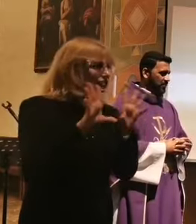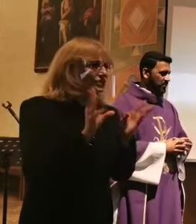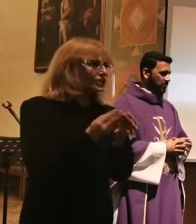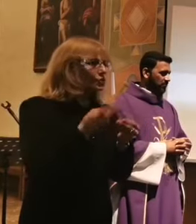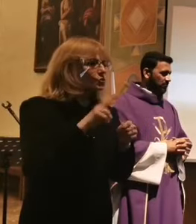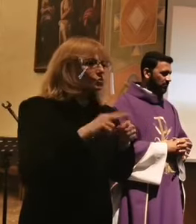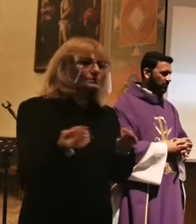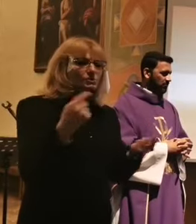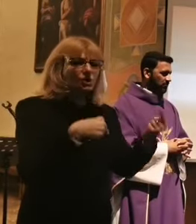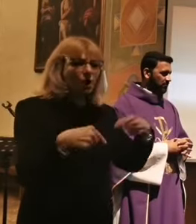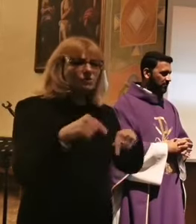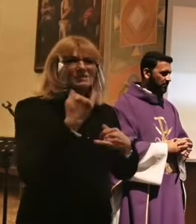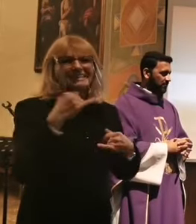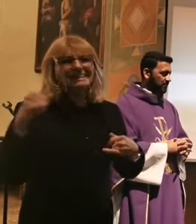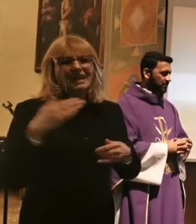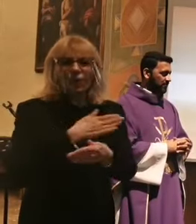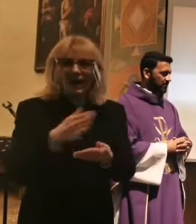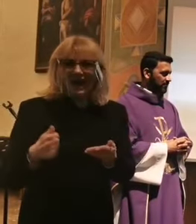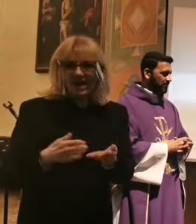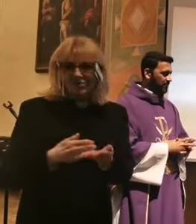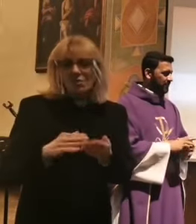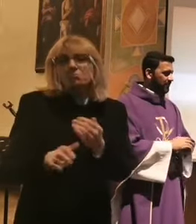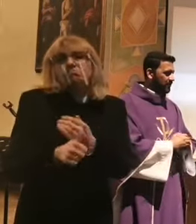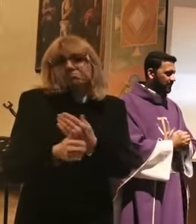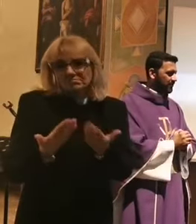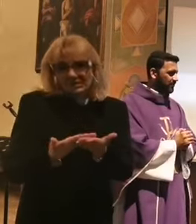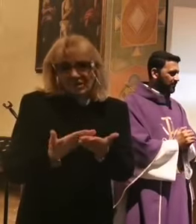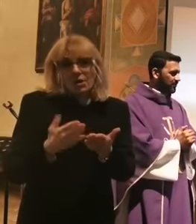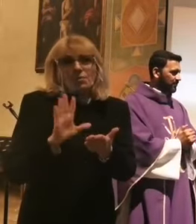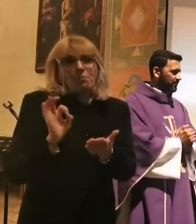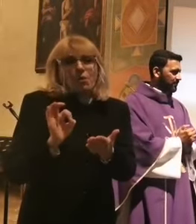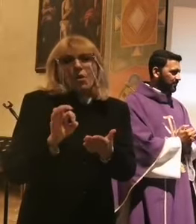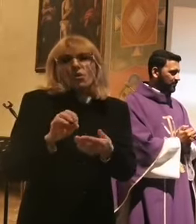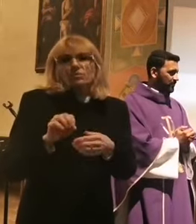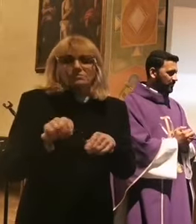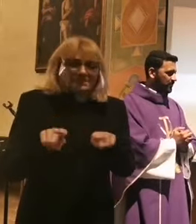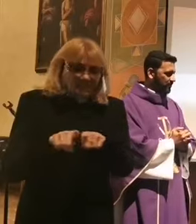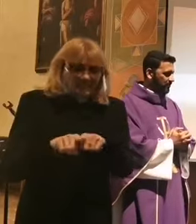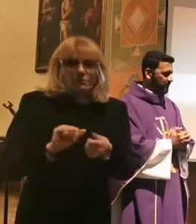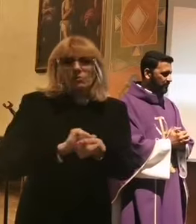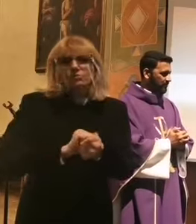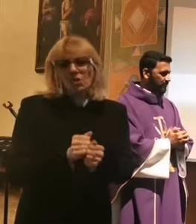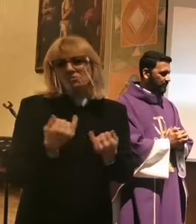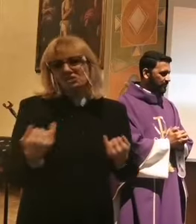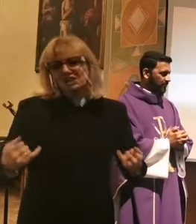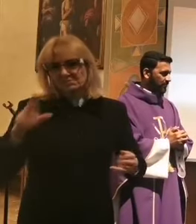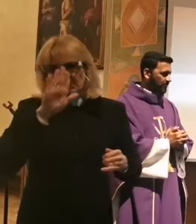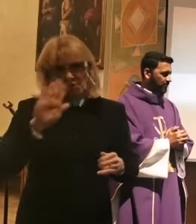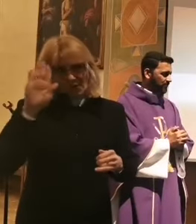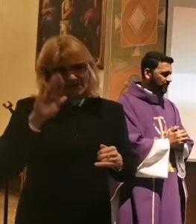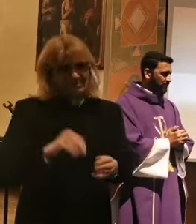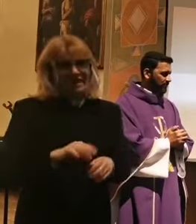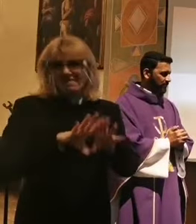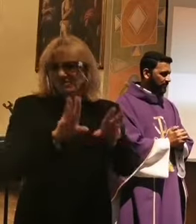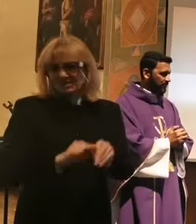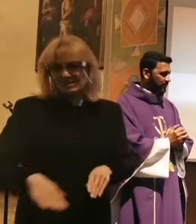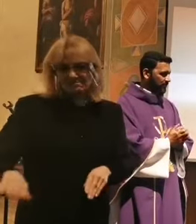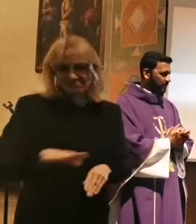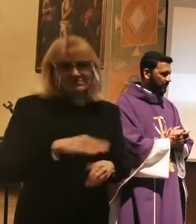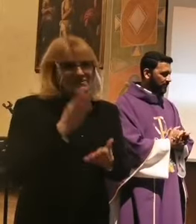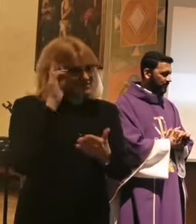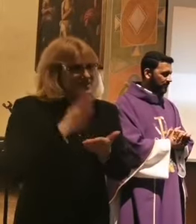którzy przychodzą z innego kraju, ponieważ są dzieci Boga. A wielu z nich również wierzy w Pana Jezusa. Są też